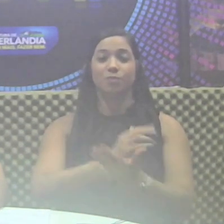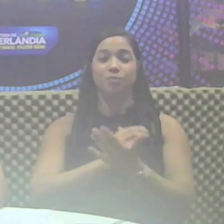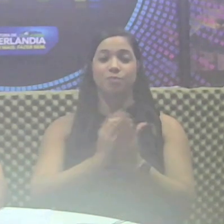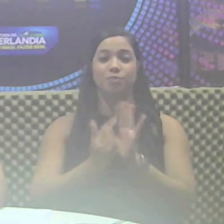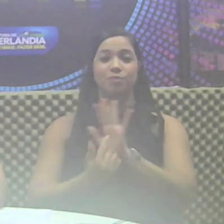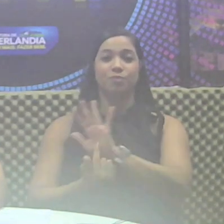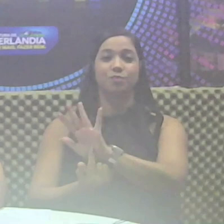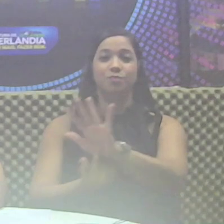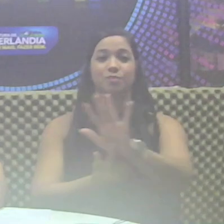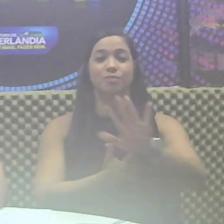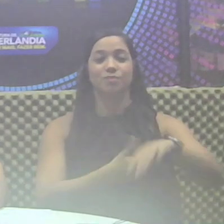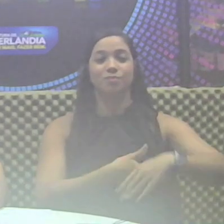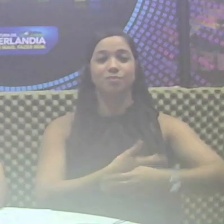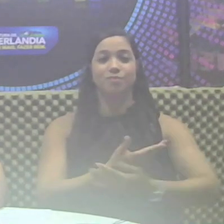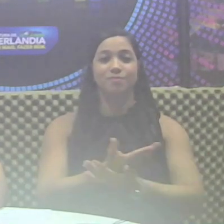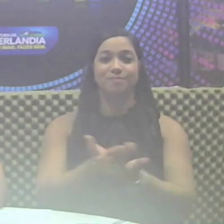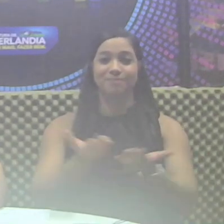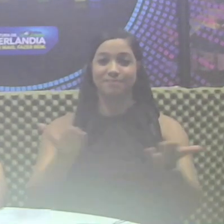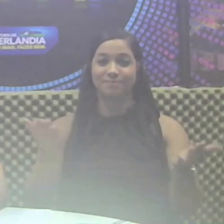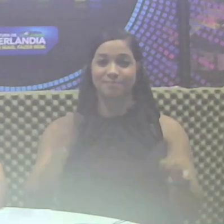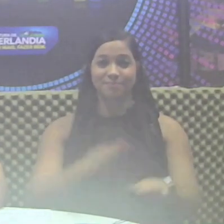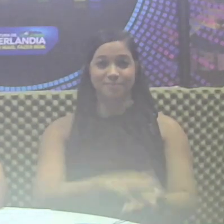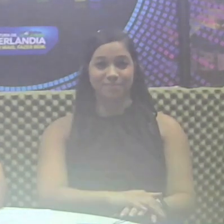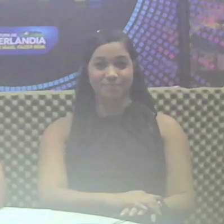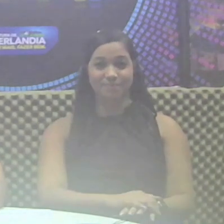Uberlândia no ar pra você.